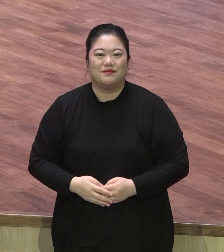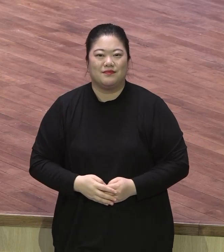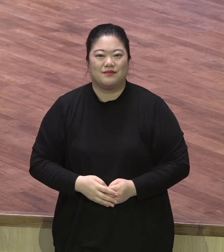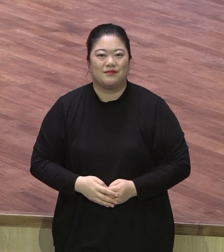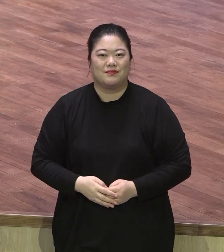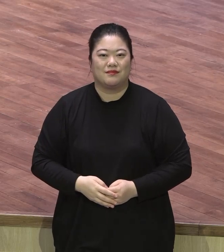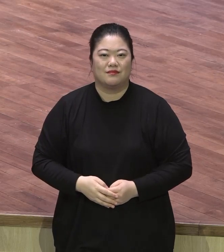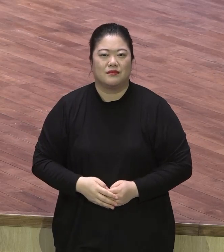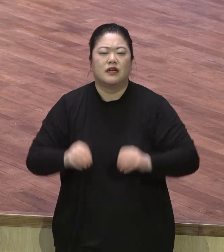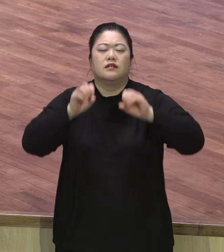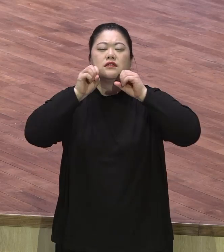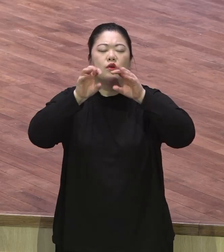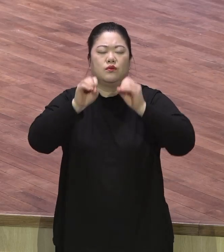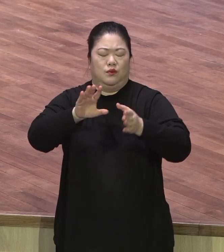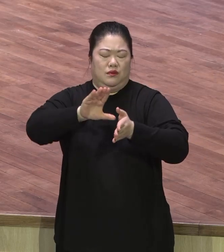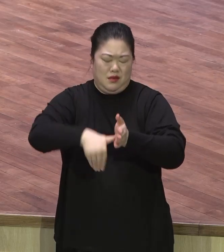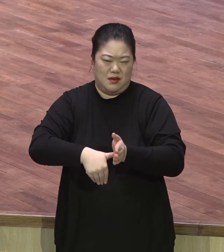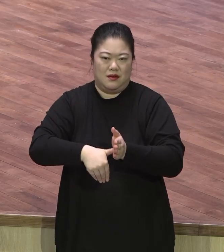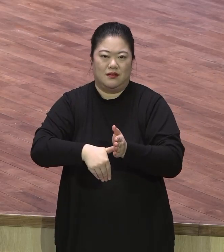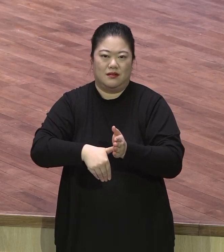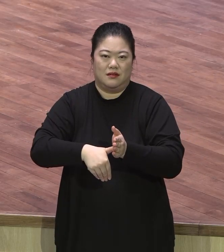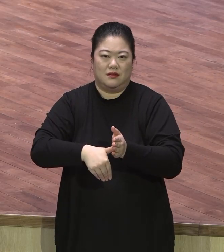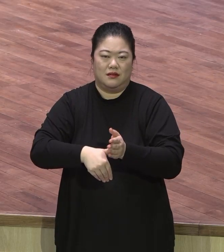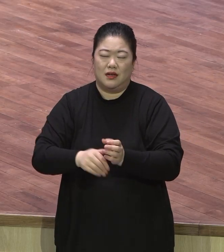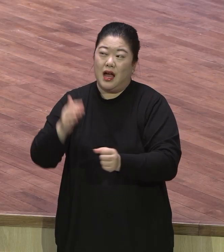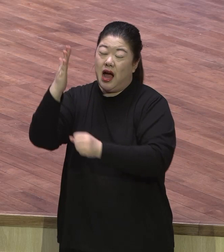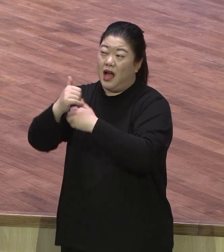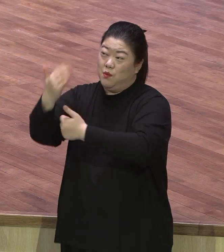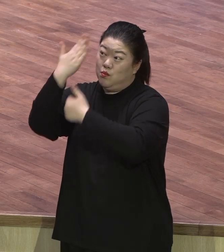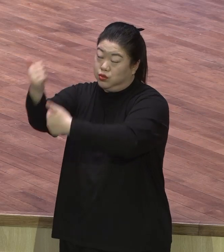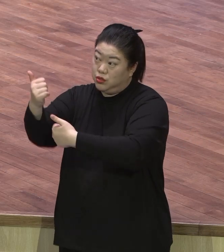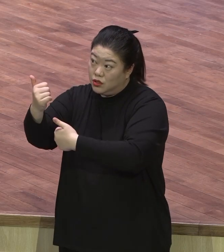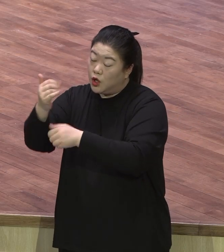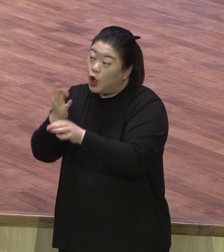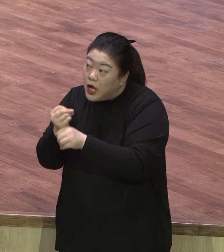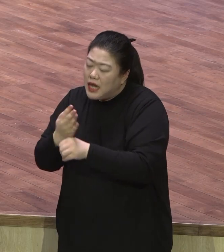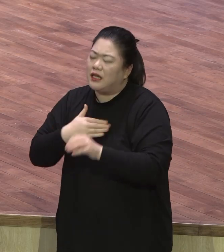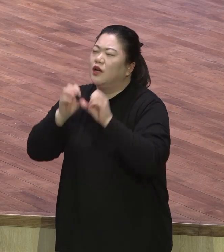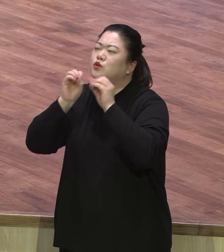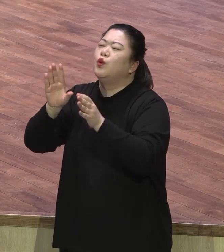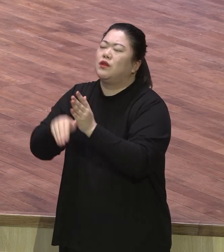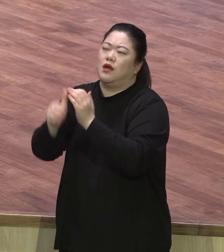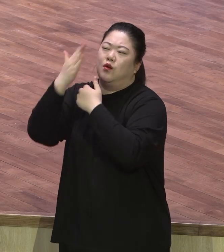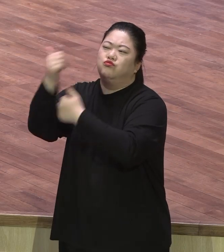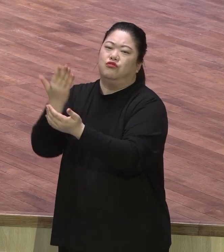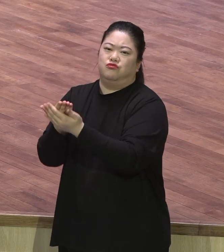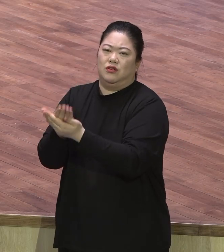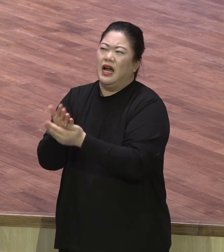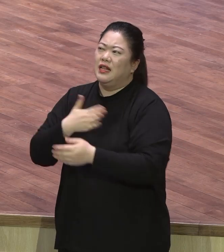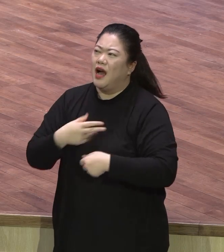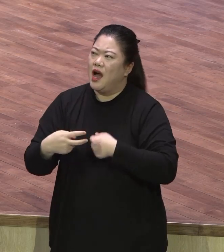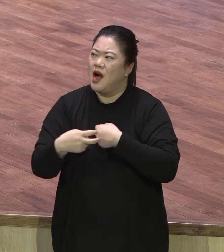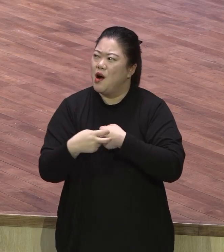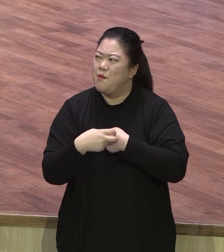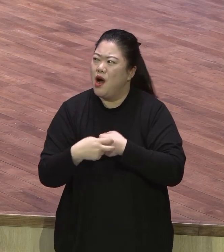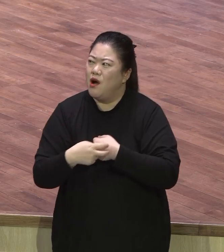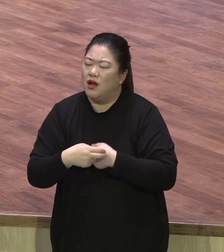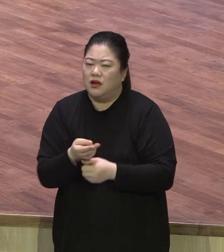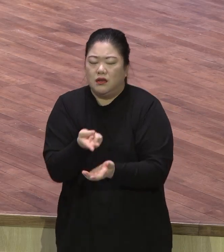어떻게든 성교 현장에서 하나님 앞에 서게 해달라고 저 뭐 요양원에서 벌벌벌떠고 앉아가지고